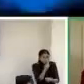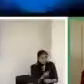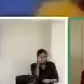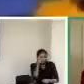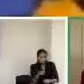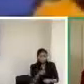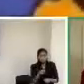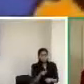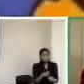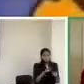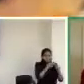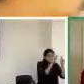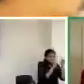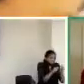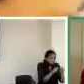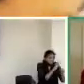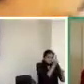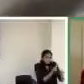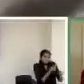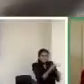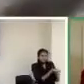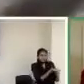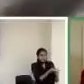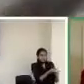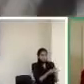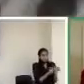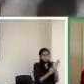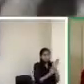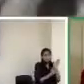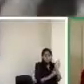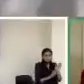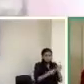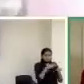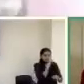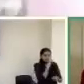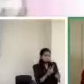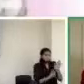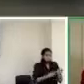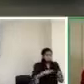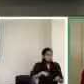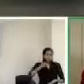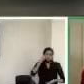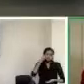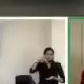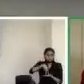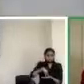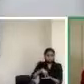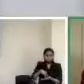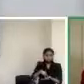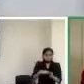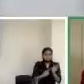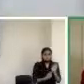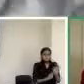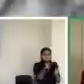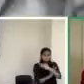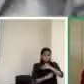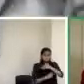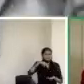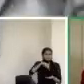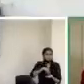डिजाइनरों, कारीगरों की प्रतिभा को प्रदर्शित करने वाला देश का पहला मंच। पूर्वोत्तर राज्यों के